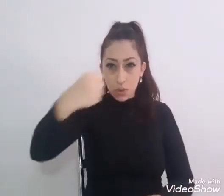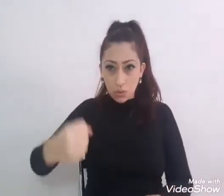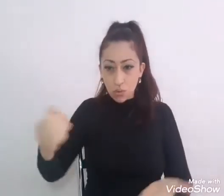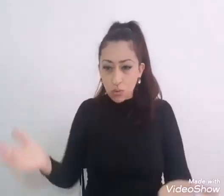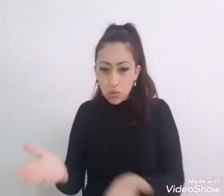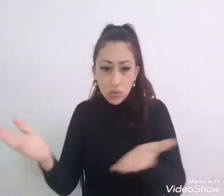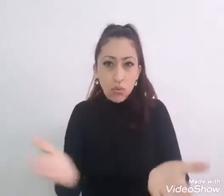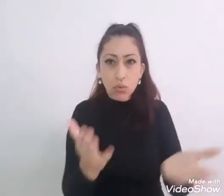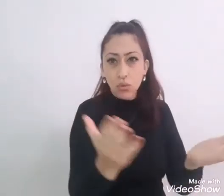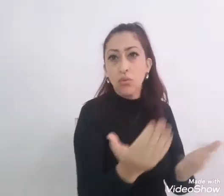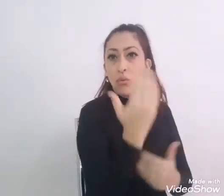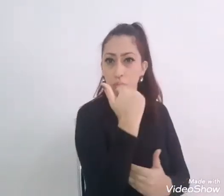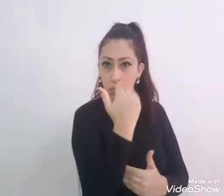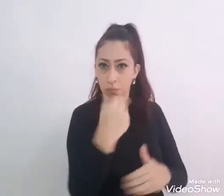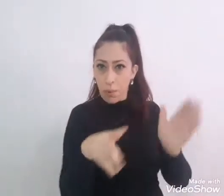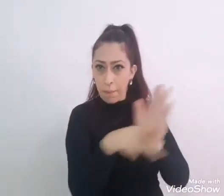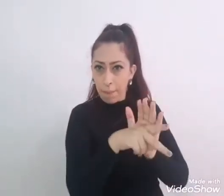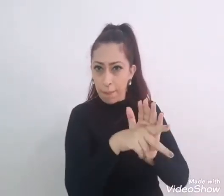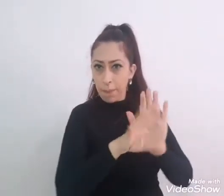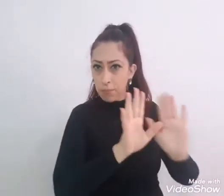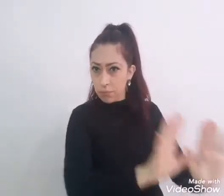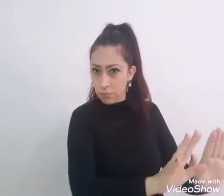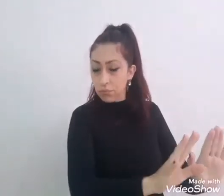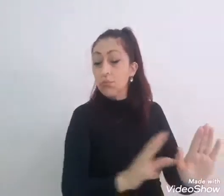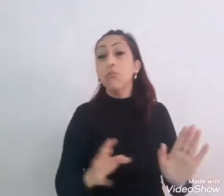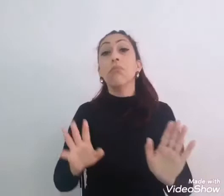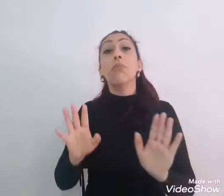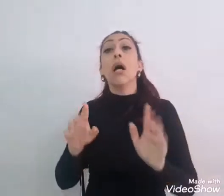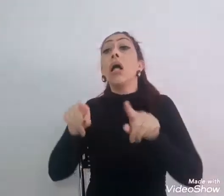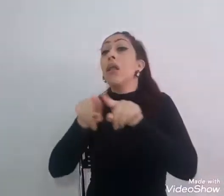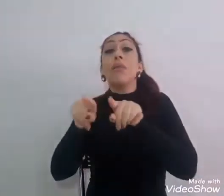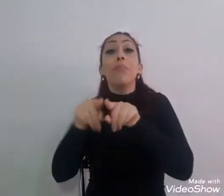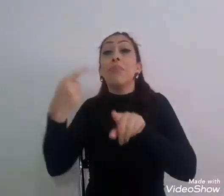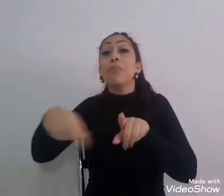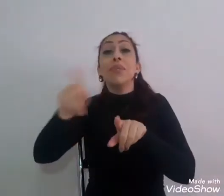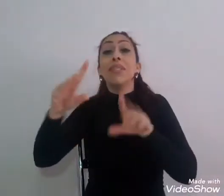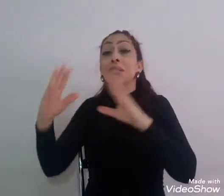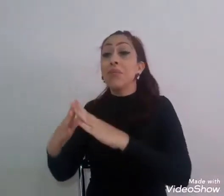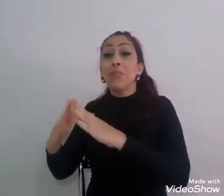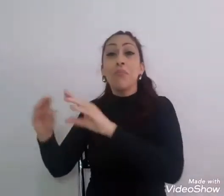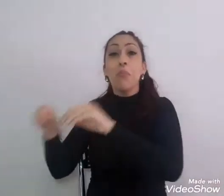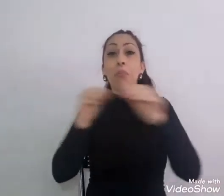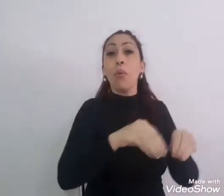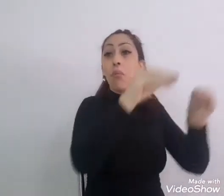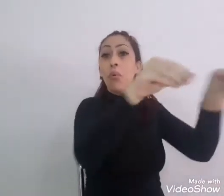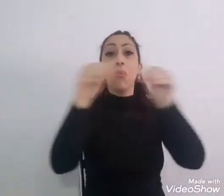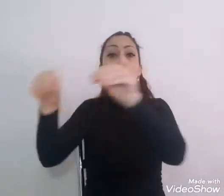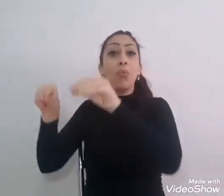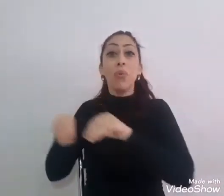eles também, além disso, eles eram sedentários. O que é sedentário? é aquele povo que não precisa ficar em constante